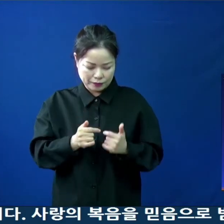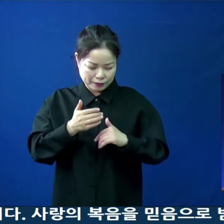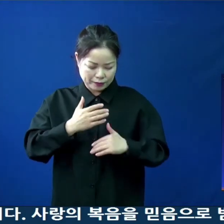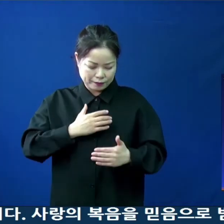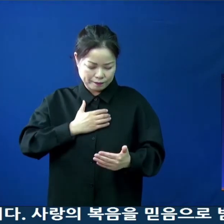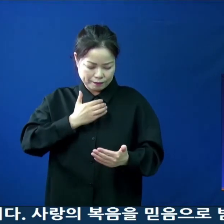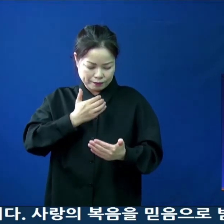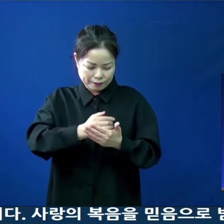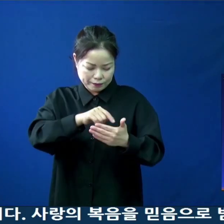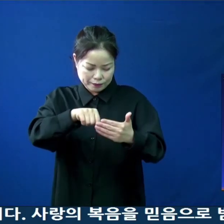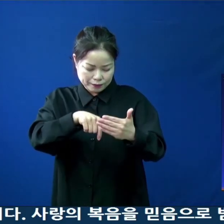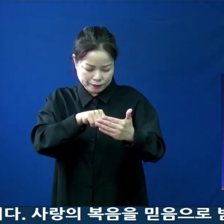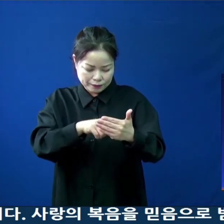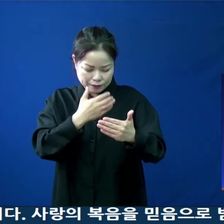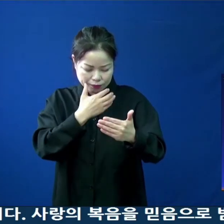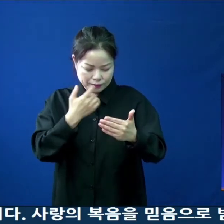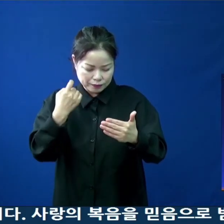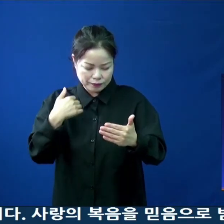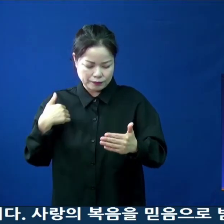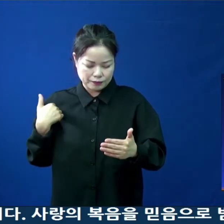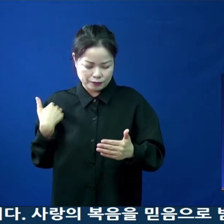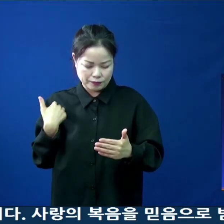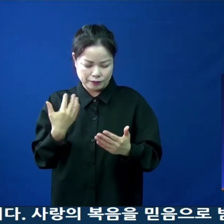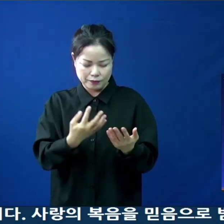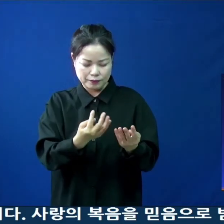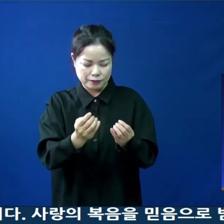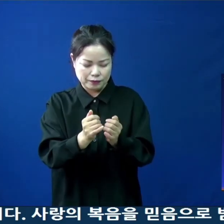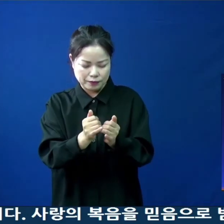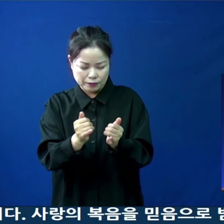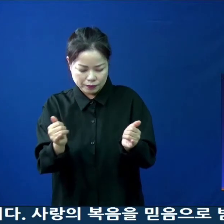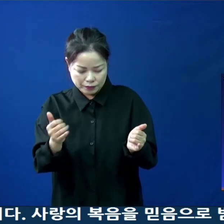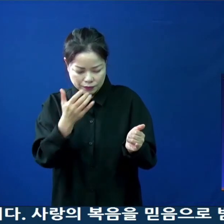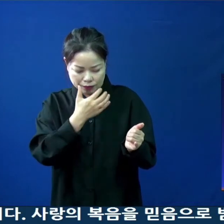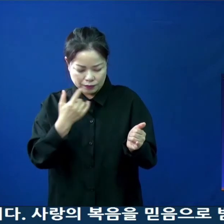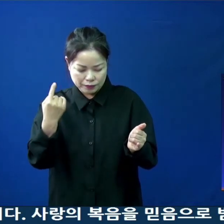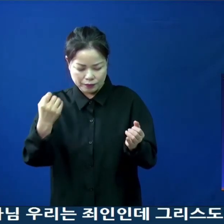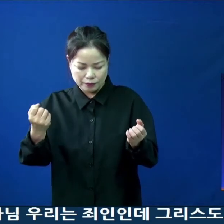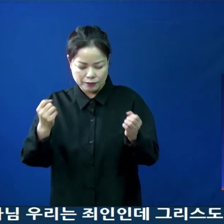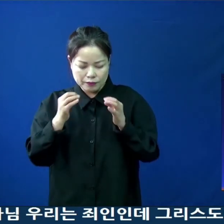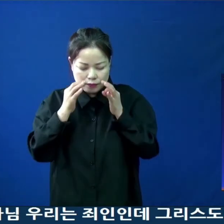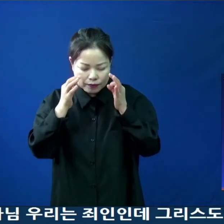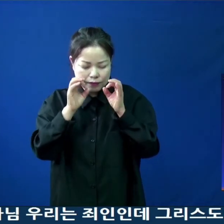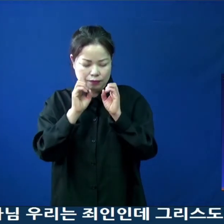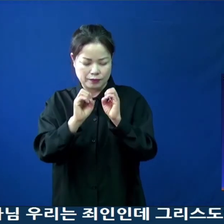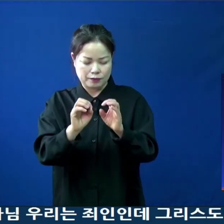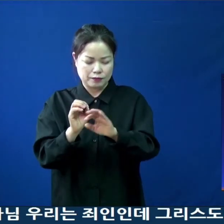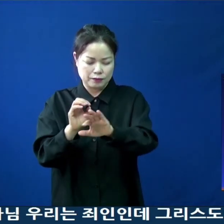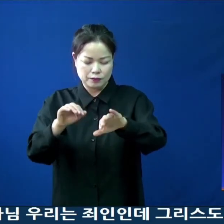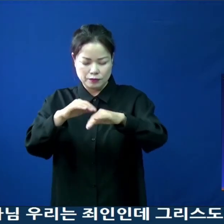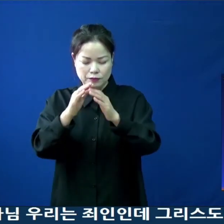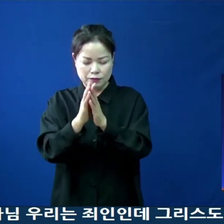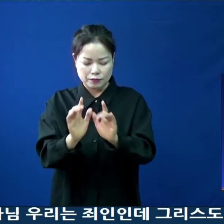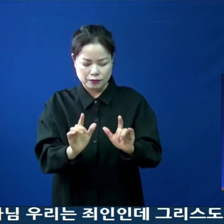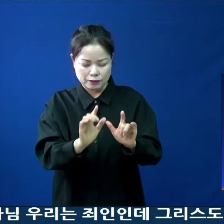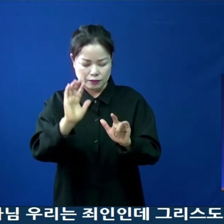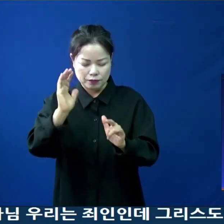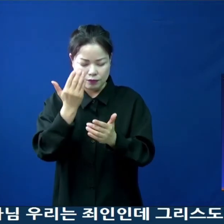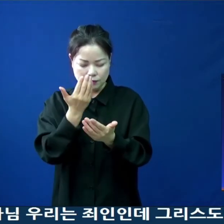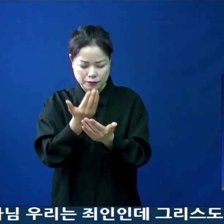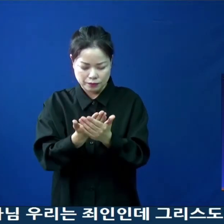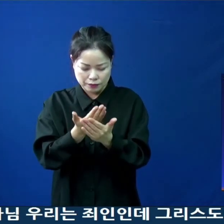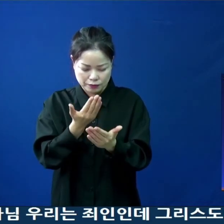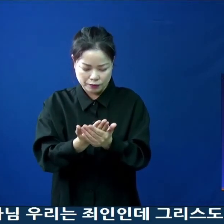감격 가운데 이 복음을 알지 못하는 많은 사람들에게 복음을 힘써 전하는 우리 모두의 삶이 되게 하여